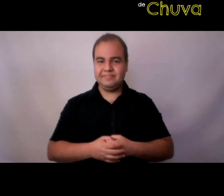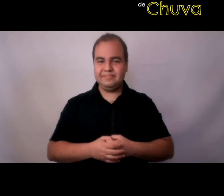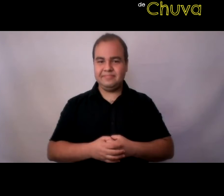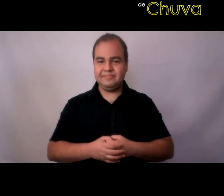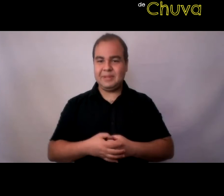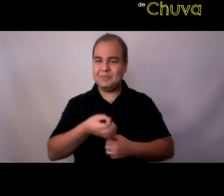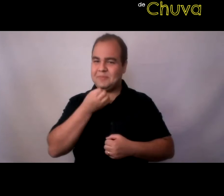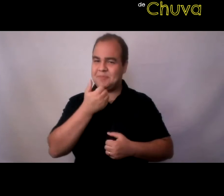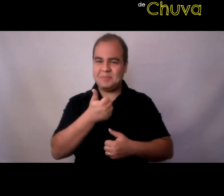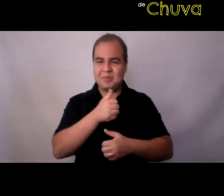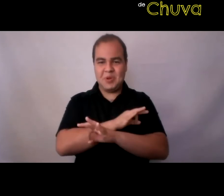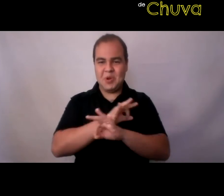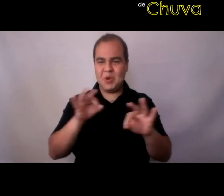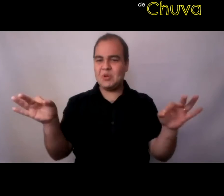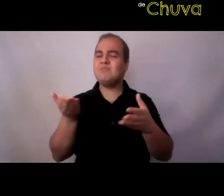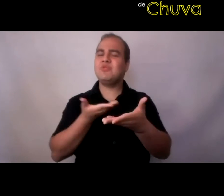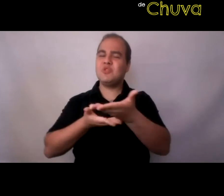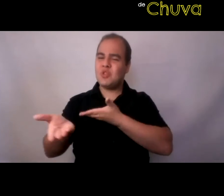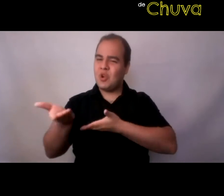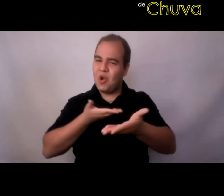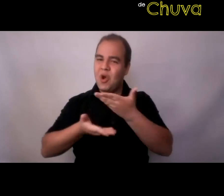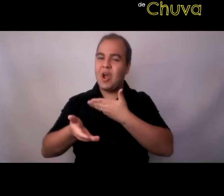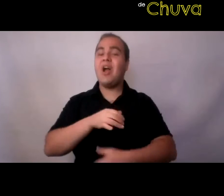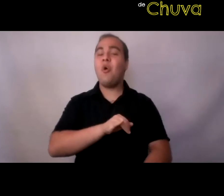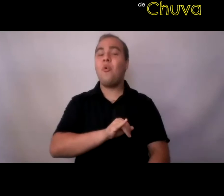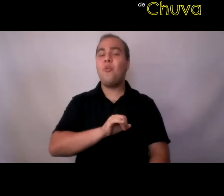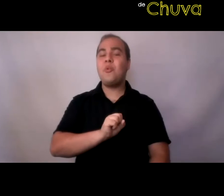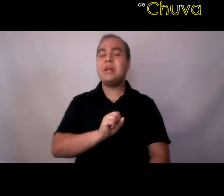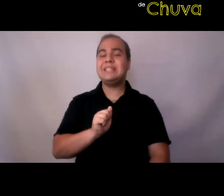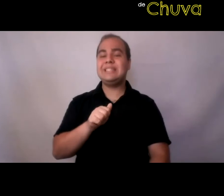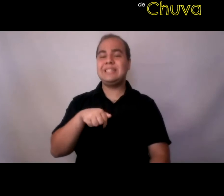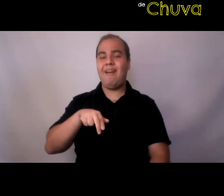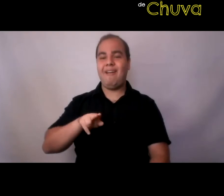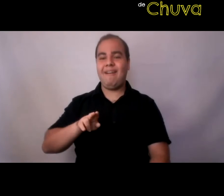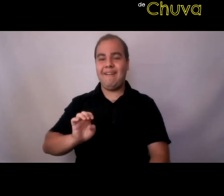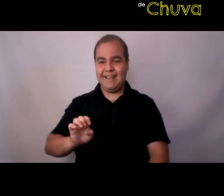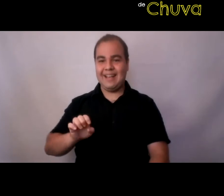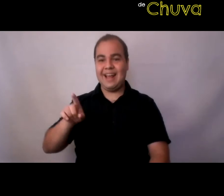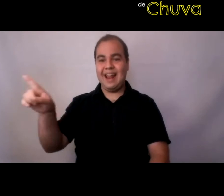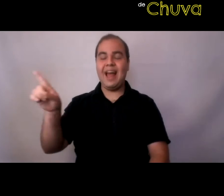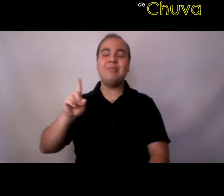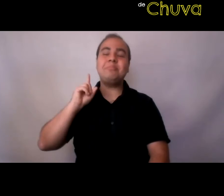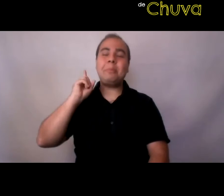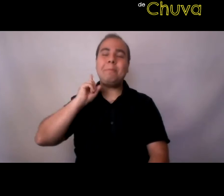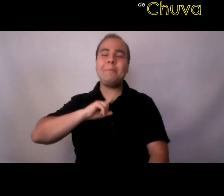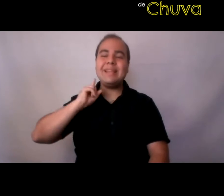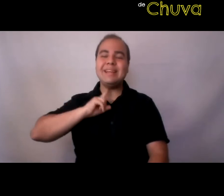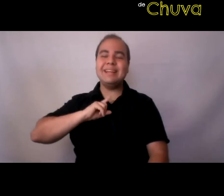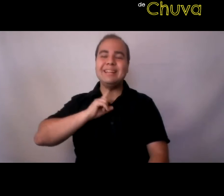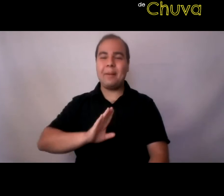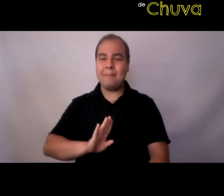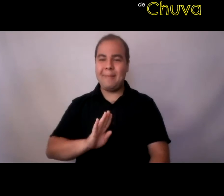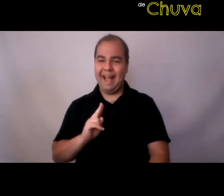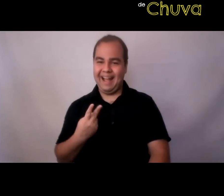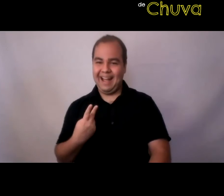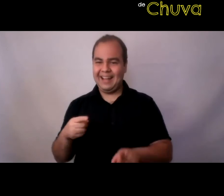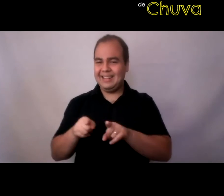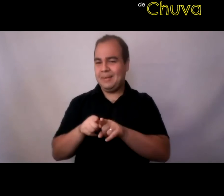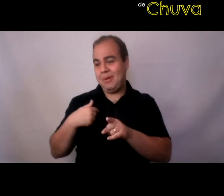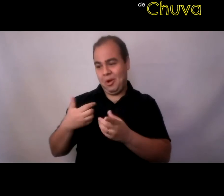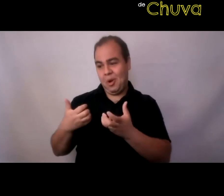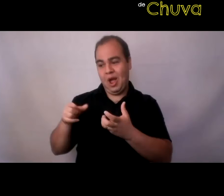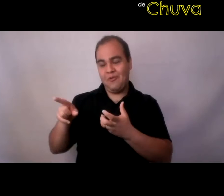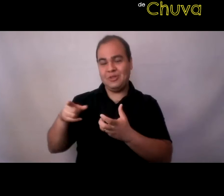Muito bom. Trocas de potencial, Isaac, lá em BH. Isaac, espero que você possa ter um minutinho de prosa para contar um pouco da